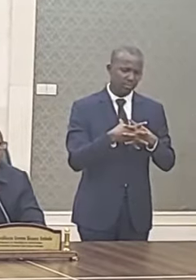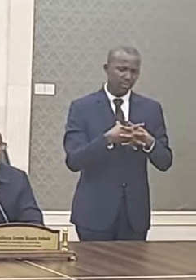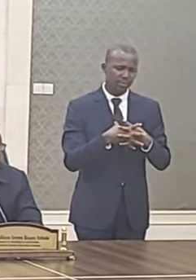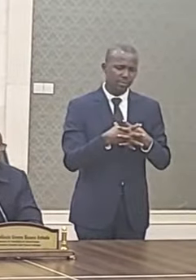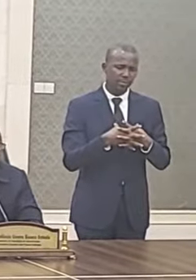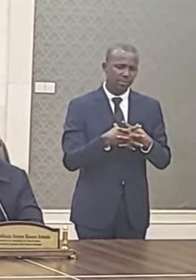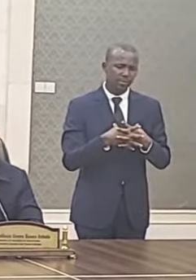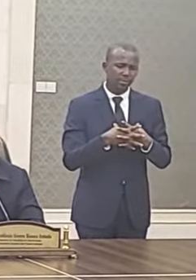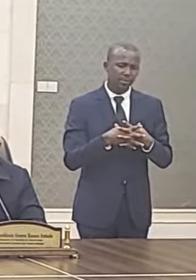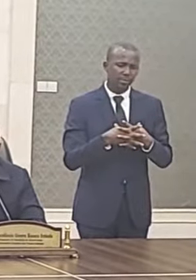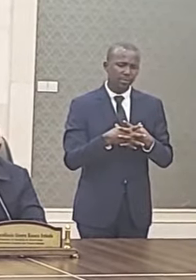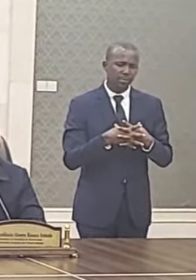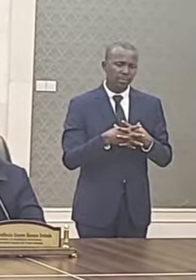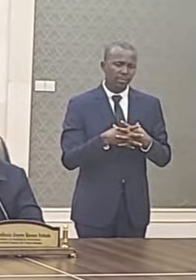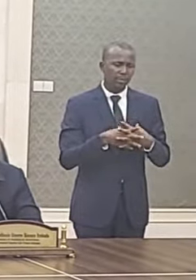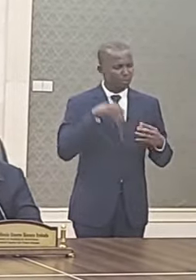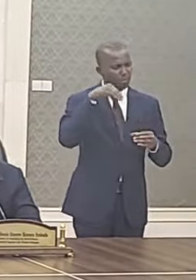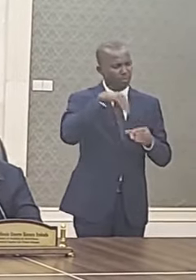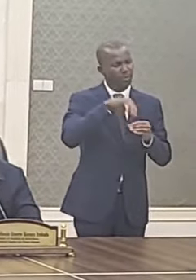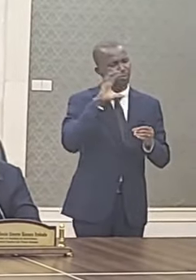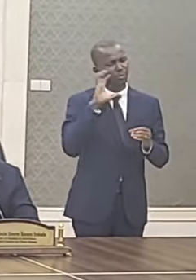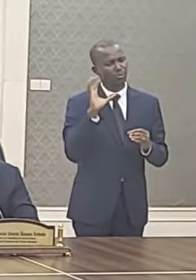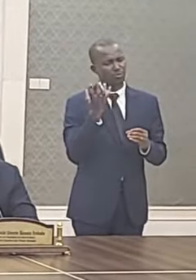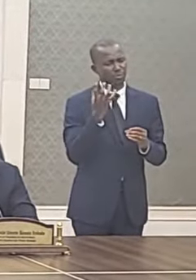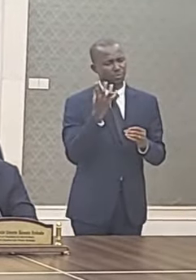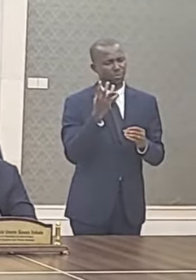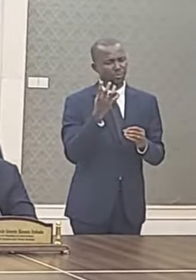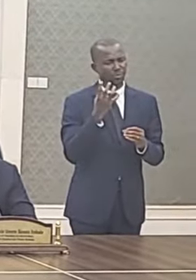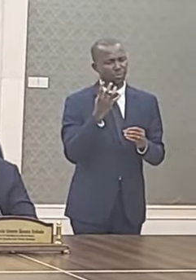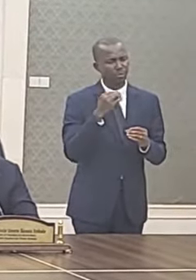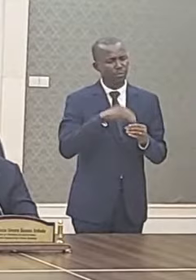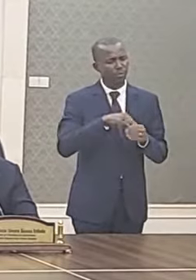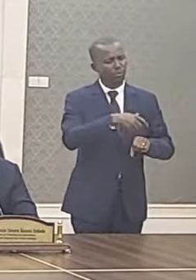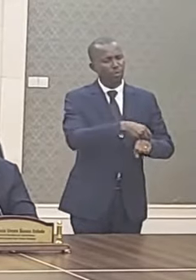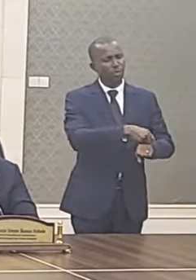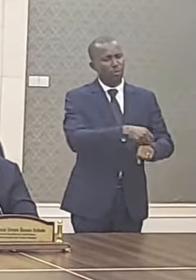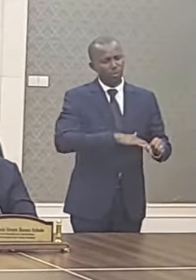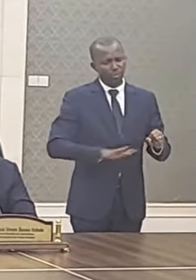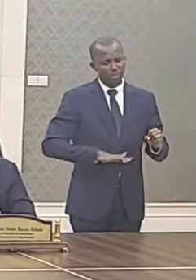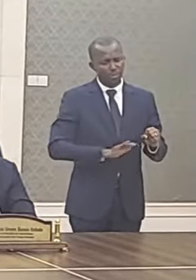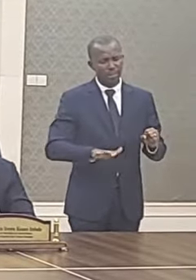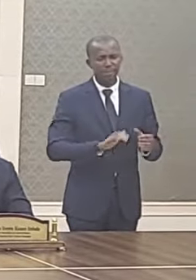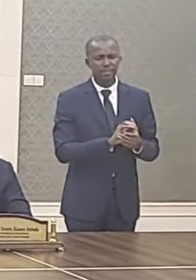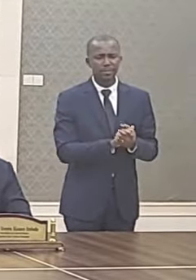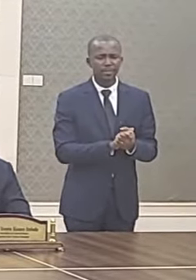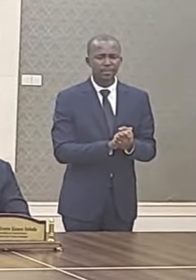quand j'ai rencontré le président de la Banque mondiale en face à Dakar.